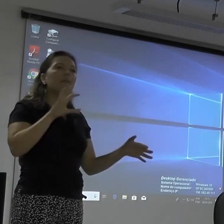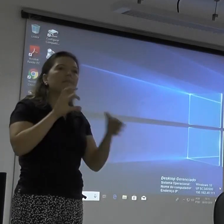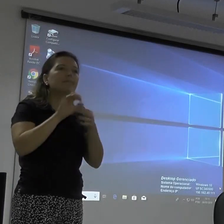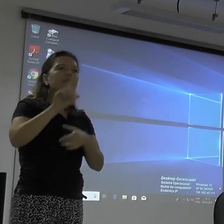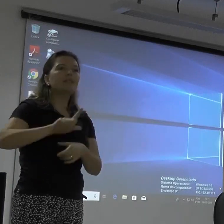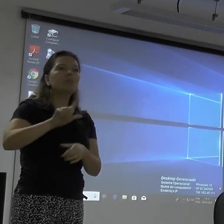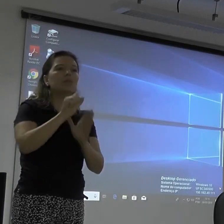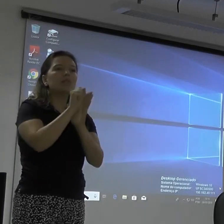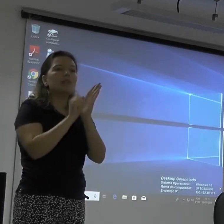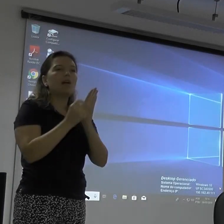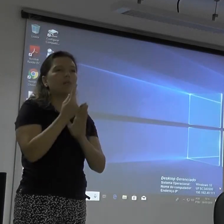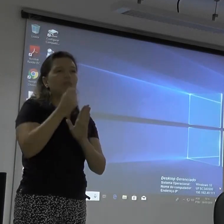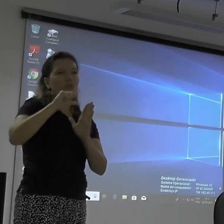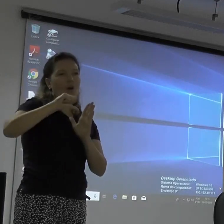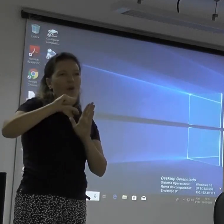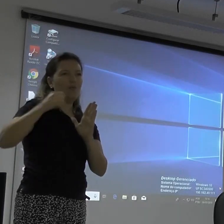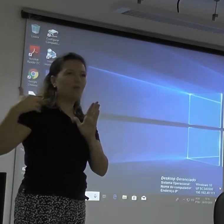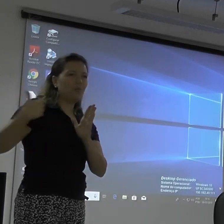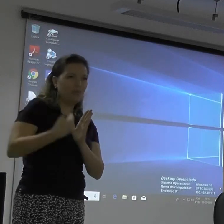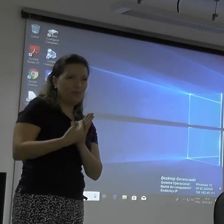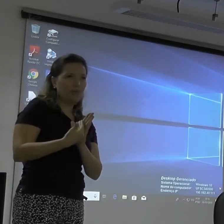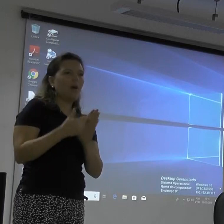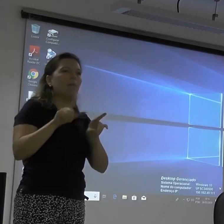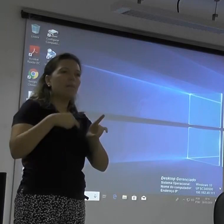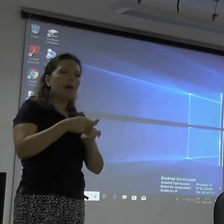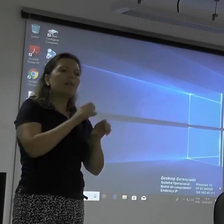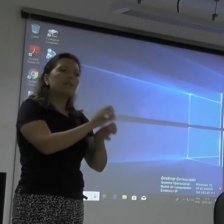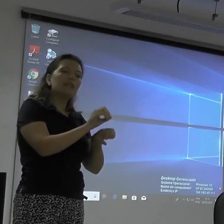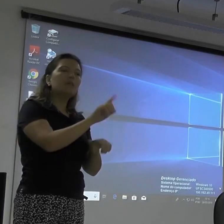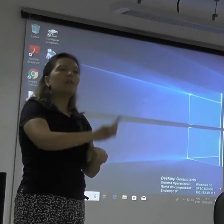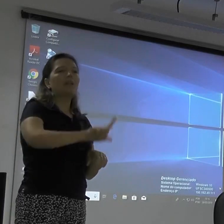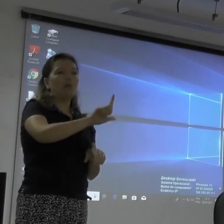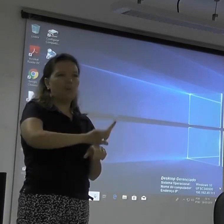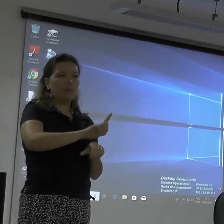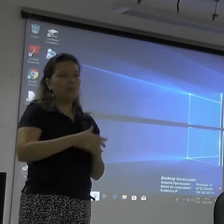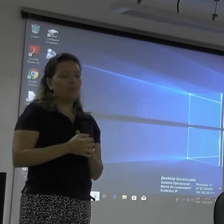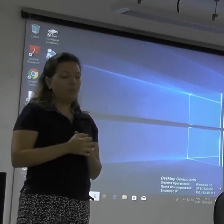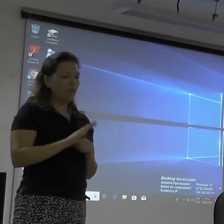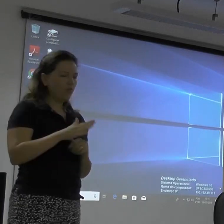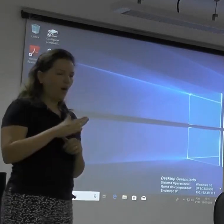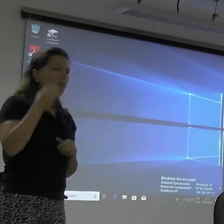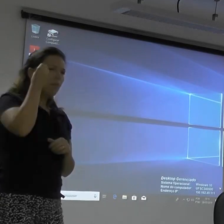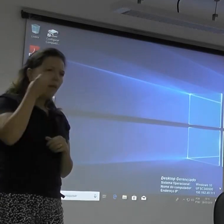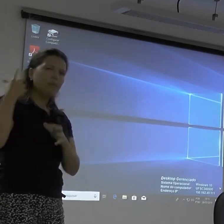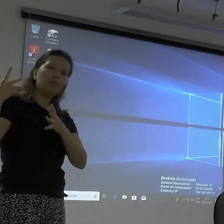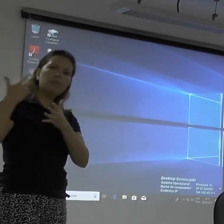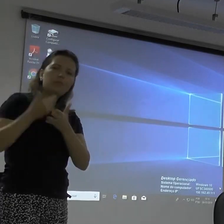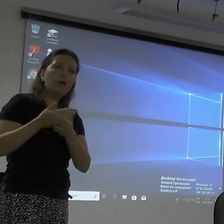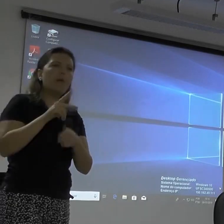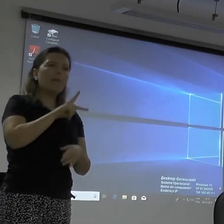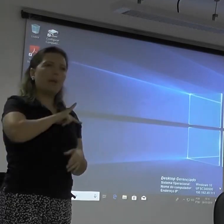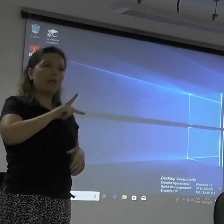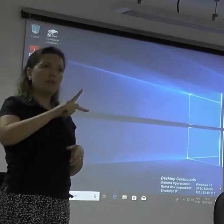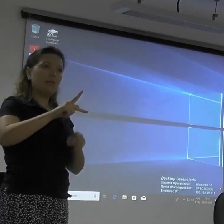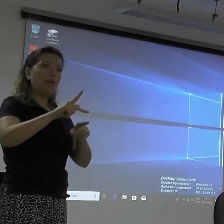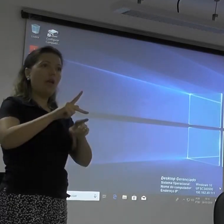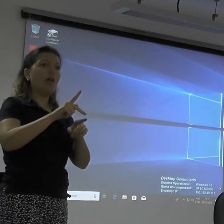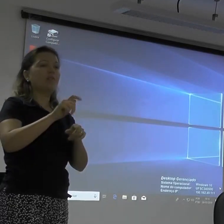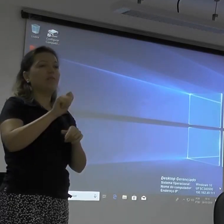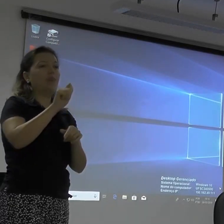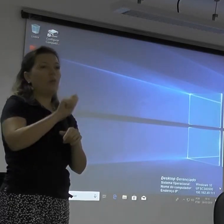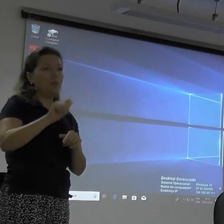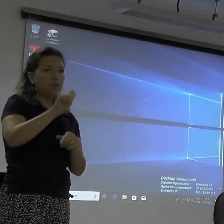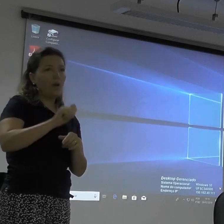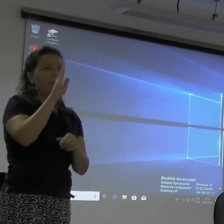literatura do século XIX e ensino de literatura. Exerceu o cargo de presidente da Associação Brasileira de